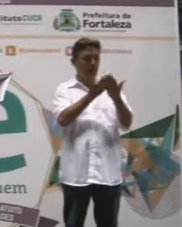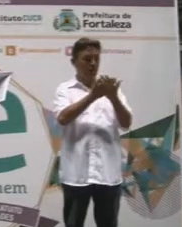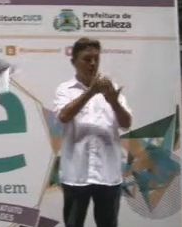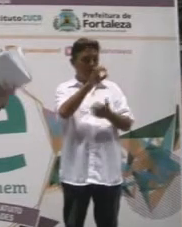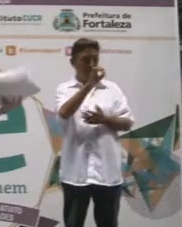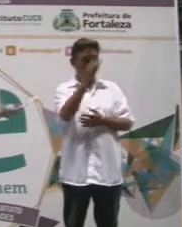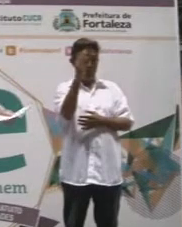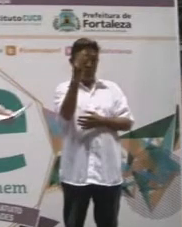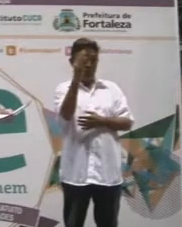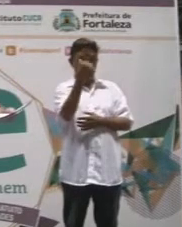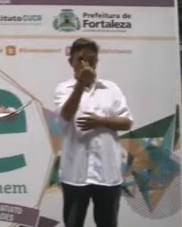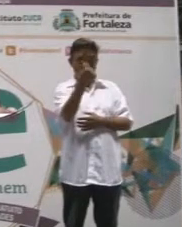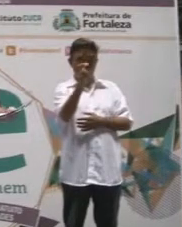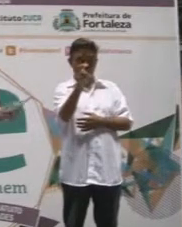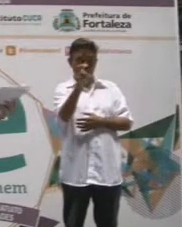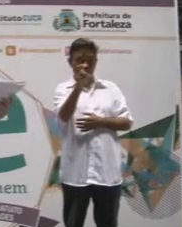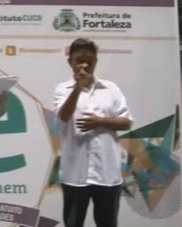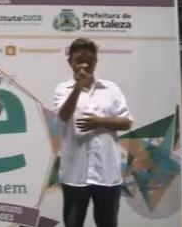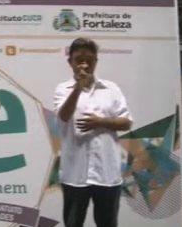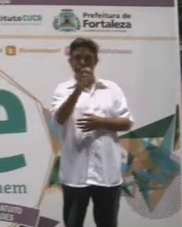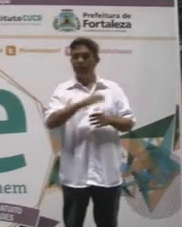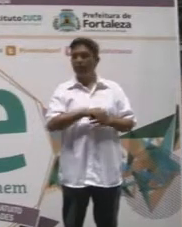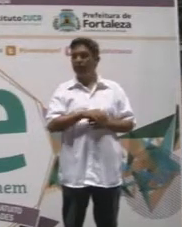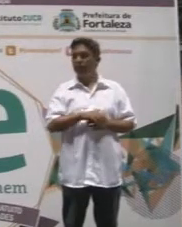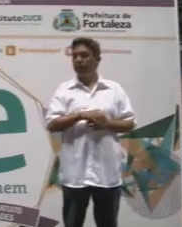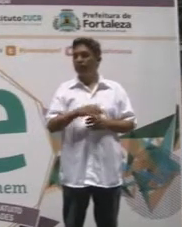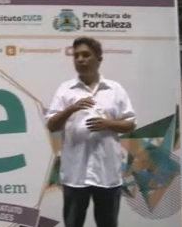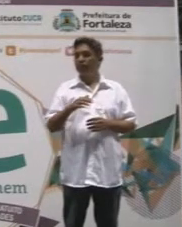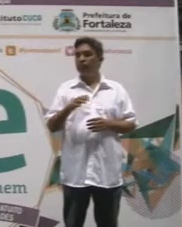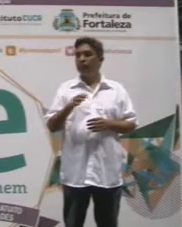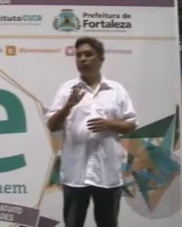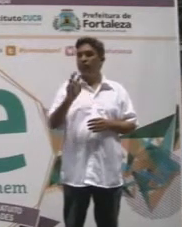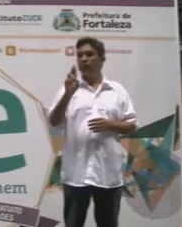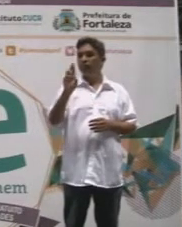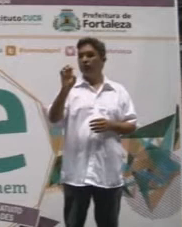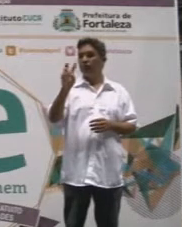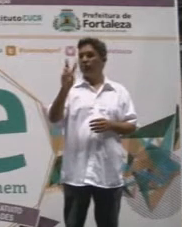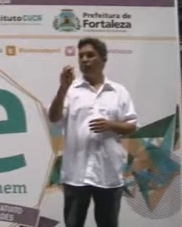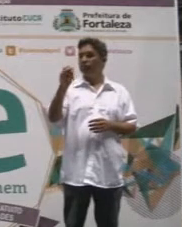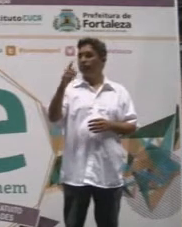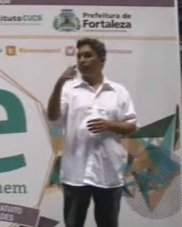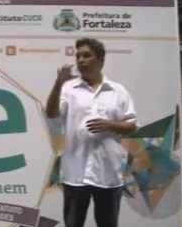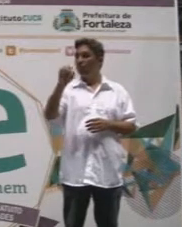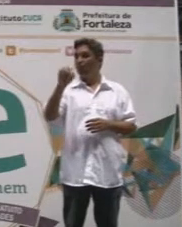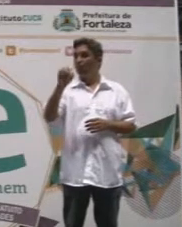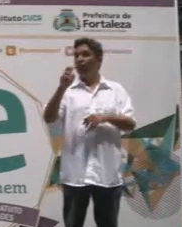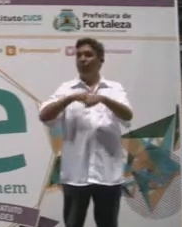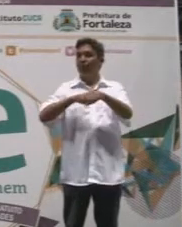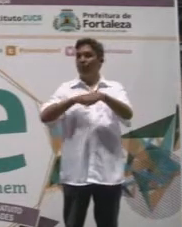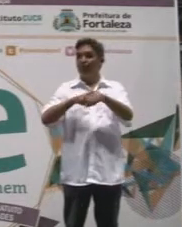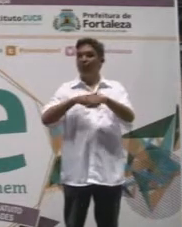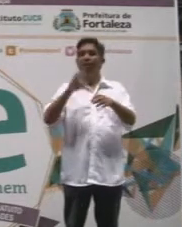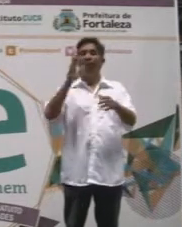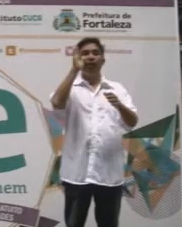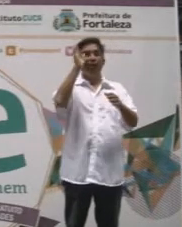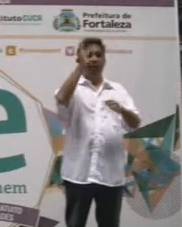1 de Biologia, página 65. Acharam aí? Revolução Verde, pessoal, é o que nós estamos precisando. Acabar com os